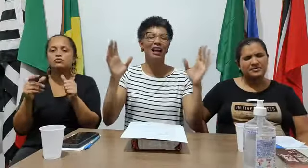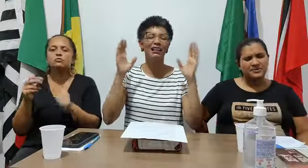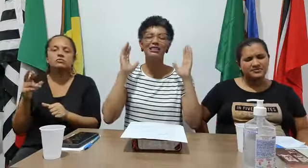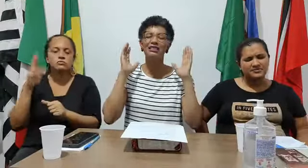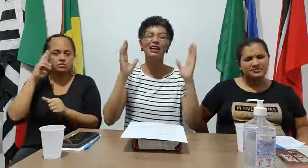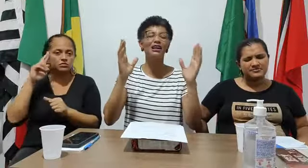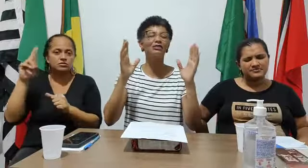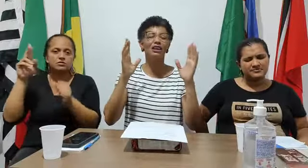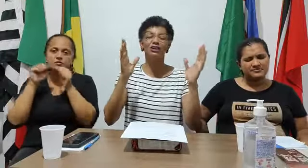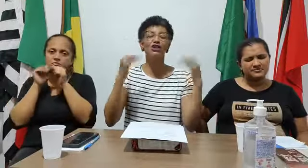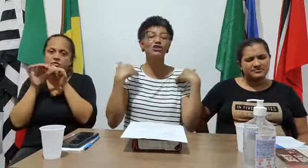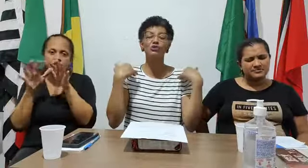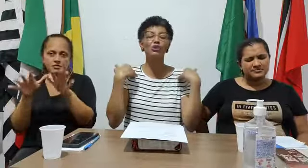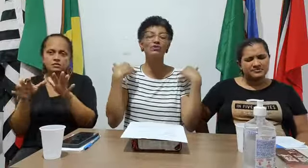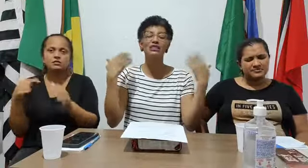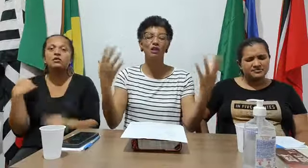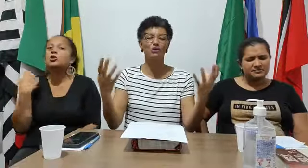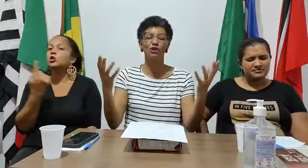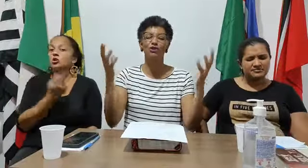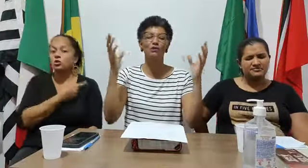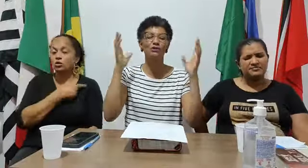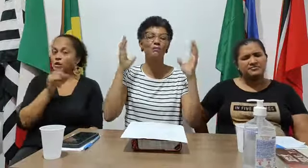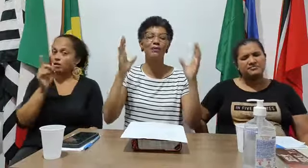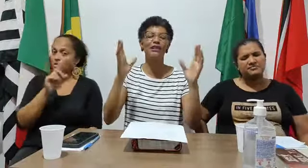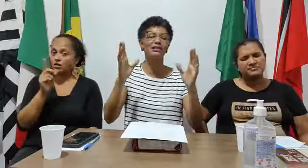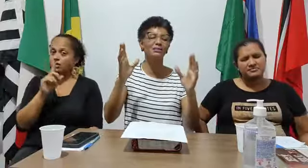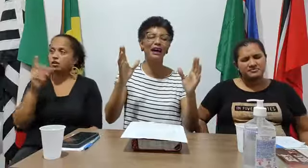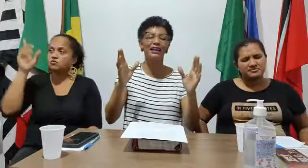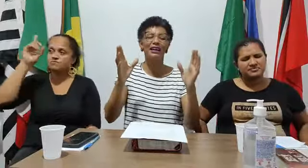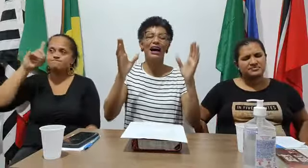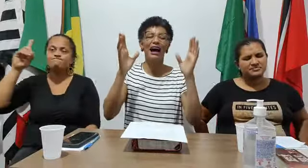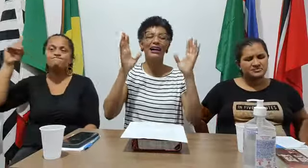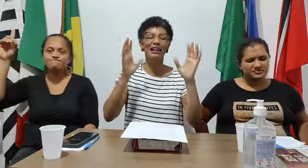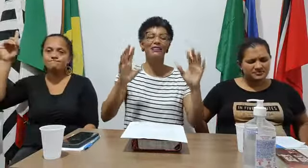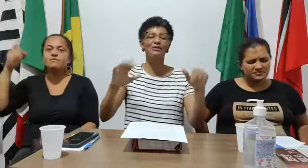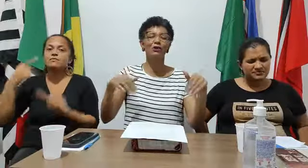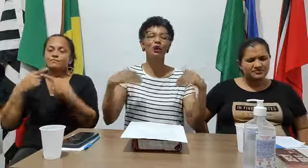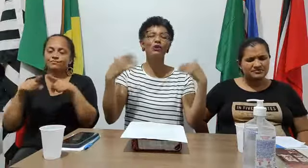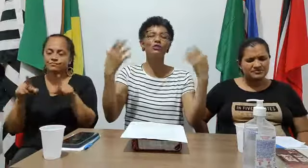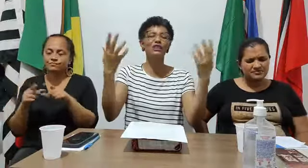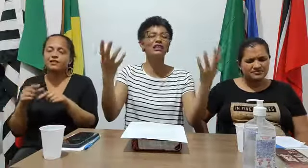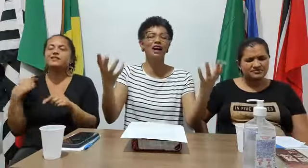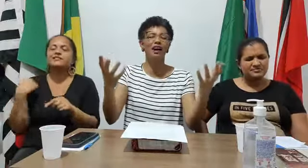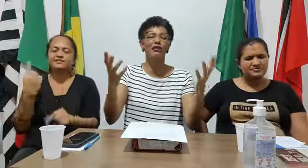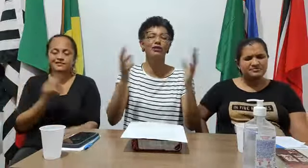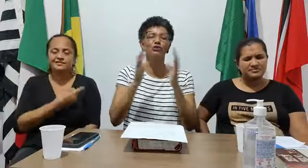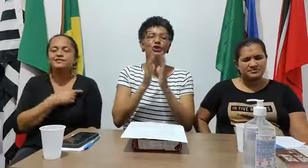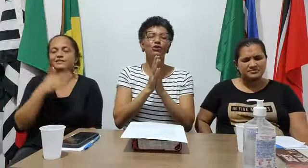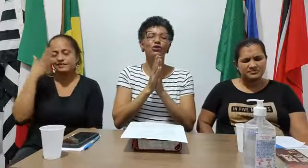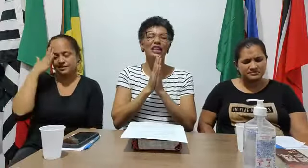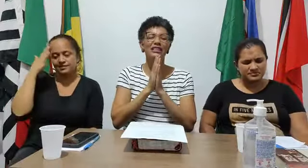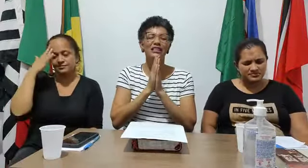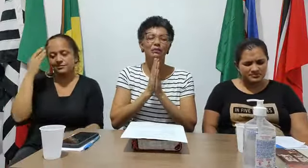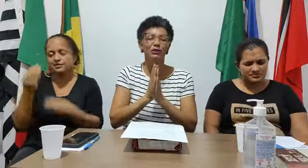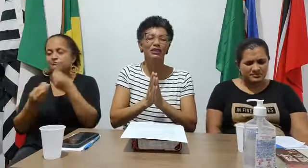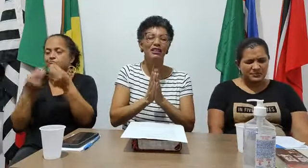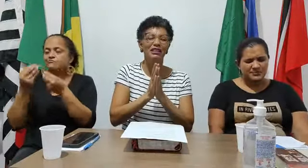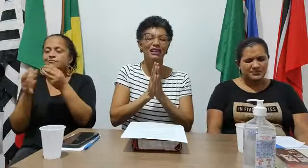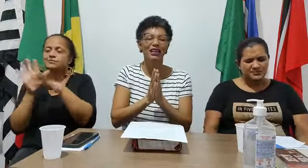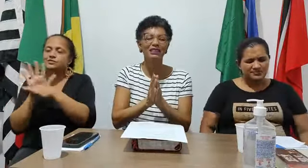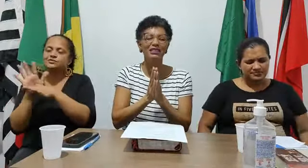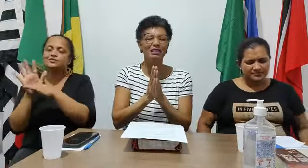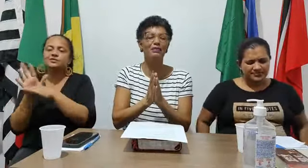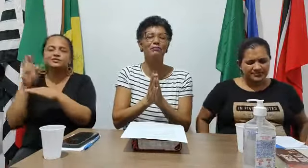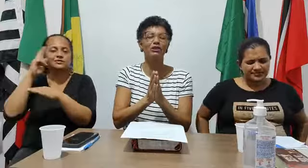auxiliadoras. Nós não somos Deus, nós somos apenas, Pai, aquelas que vão auxiliar, que o Senhor nos dê essa sabedoria,